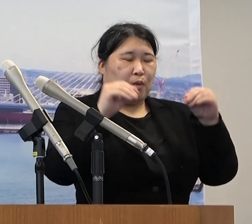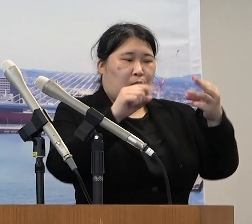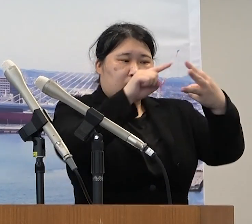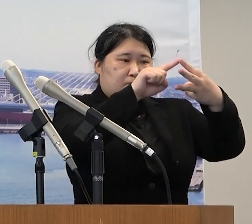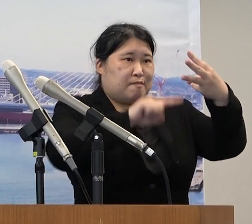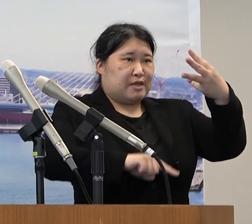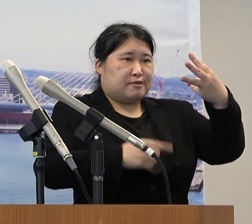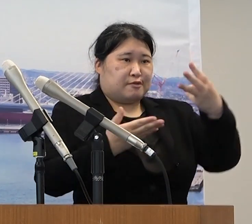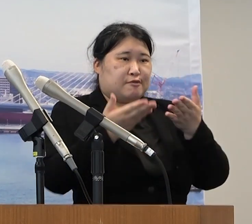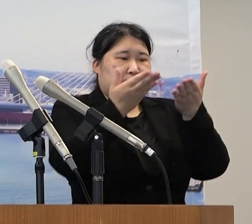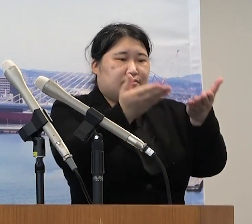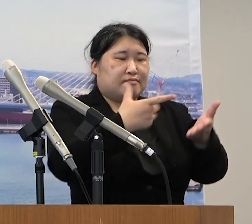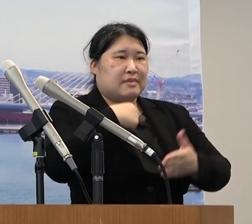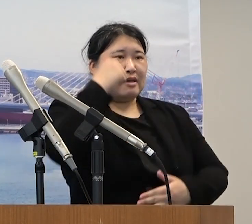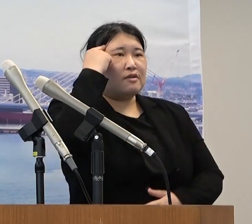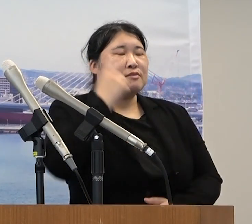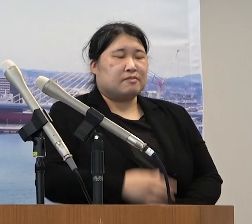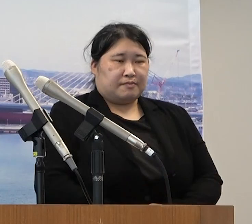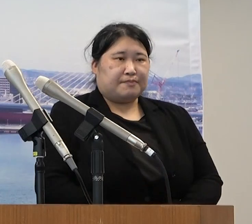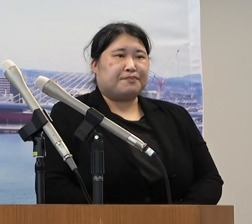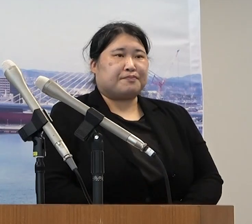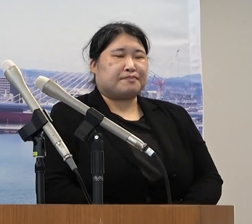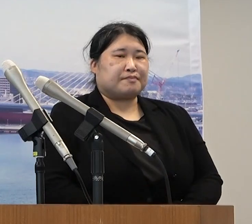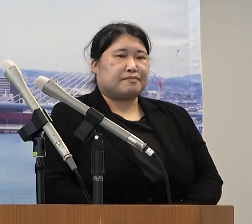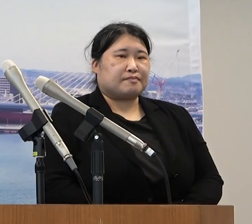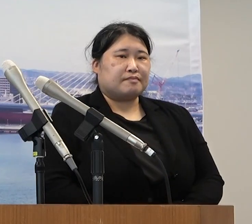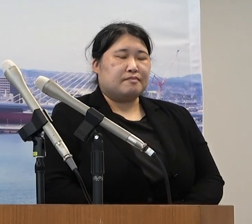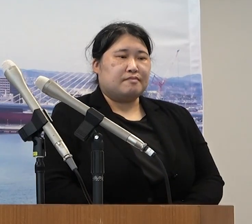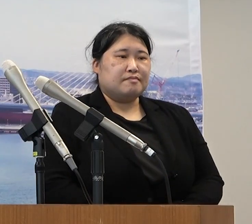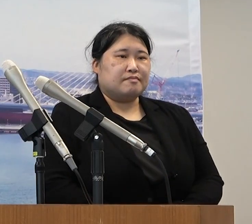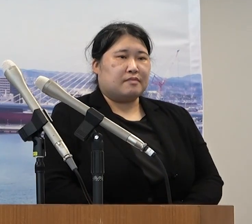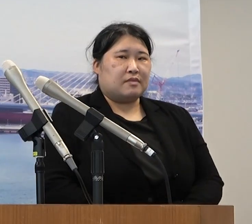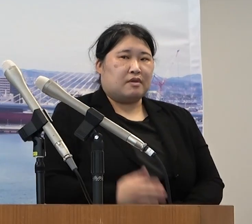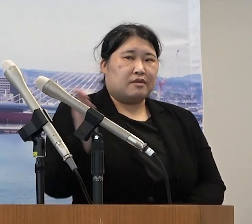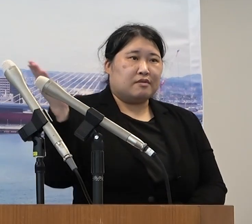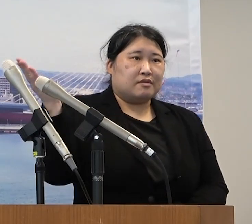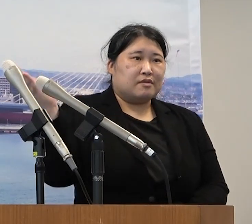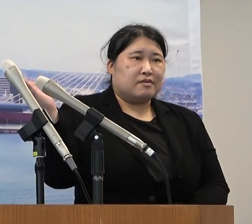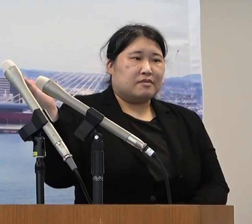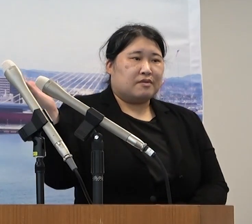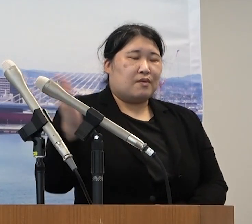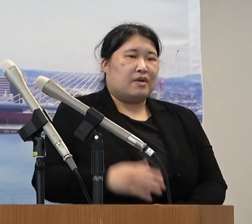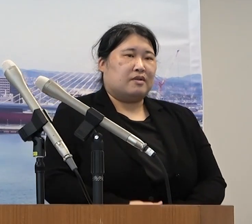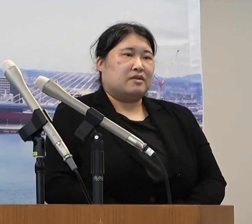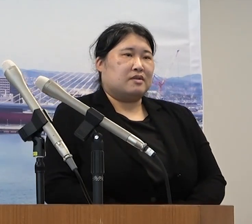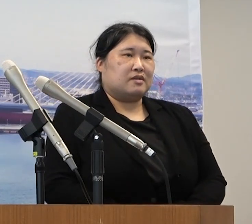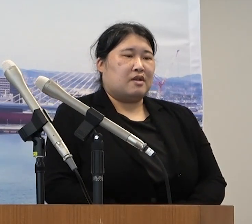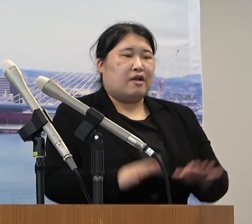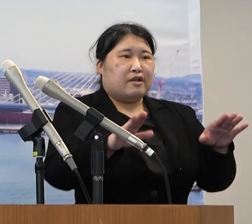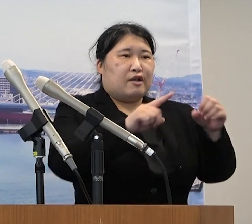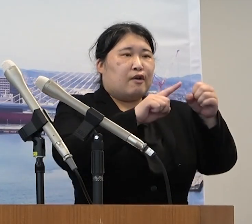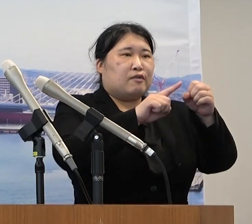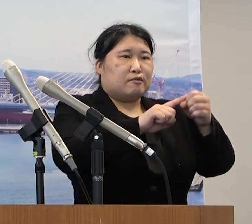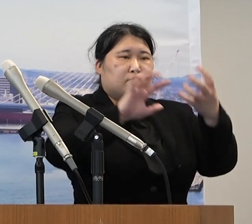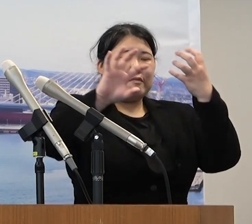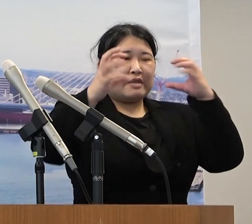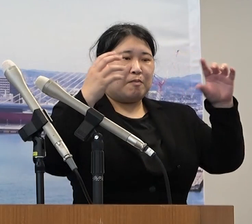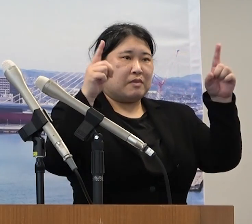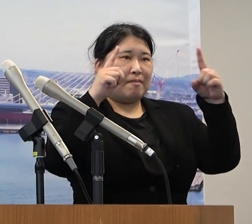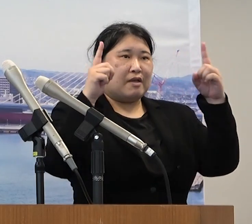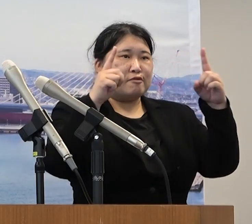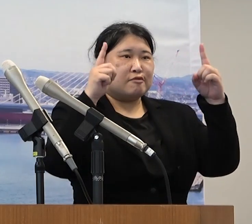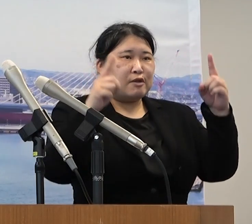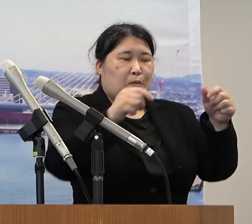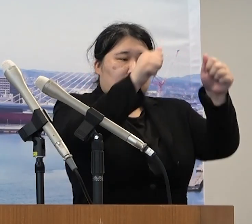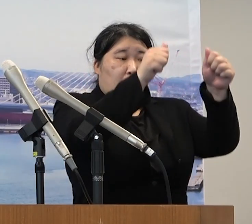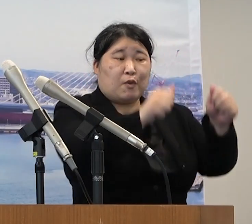つお届けしたいと存じます。こちらのモニターに今年のねぶた祭りのポ